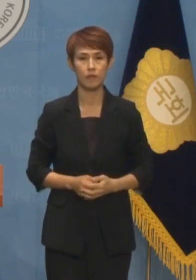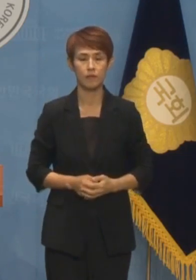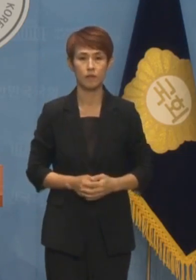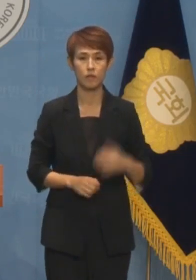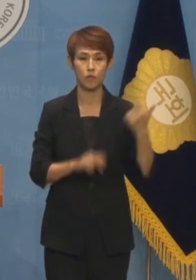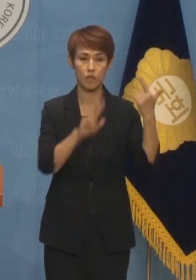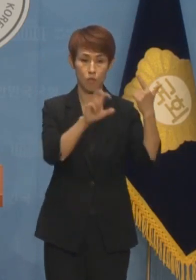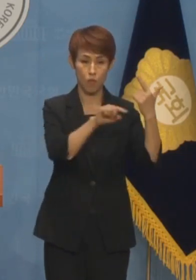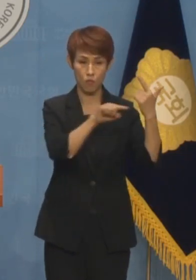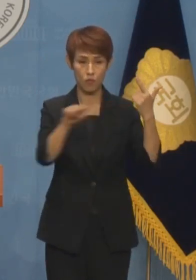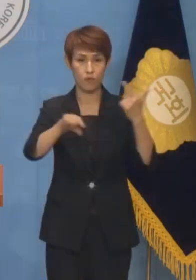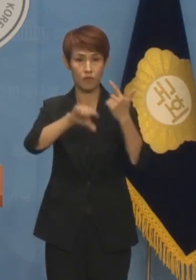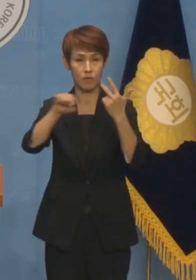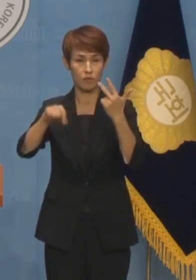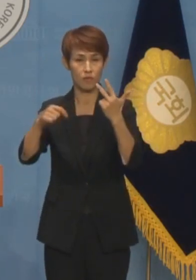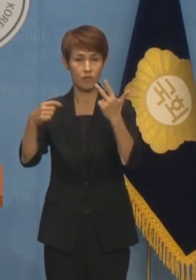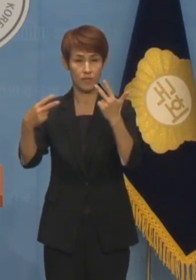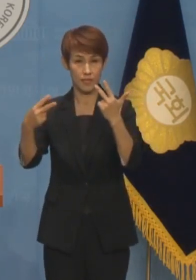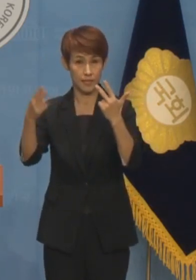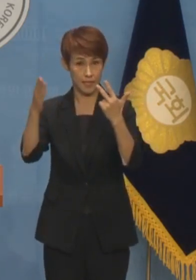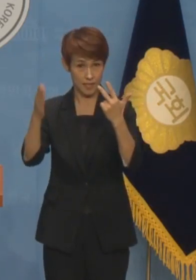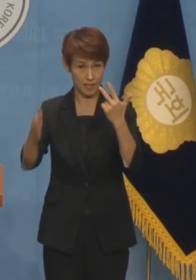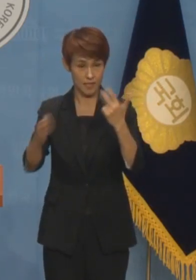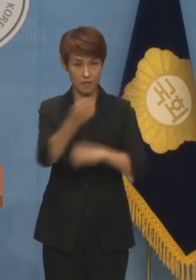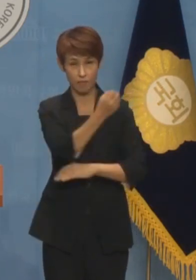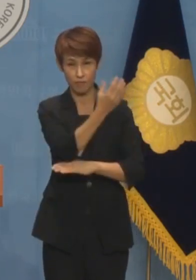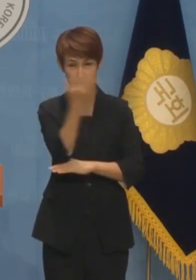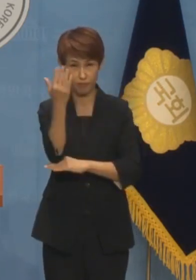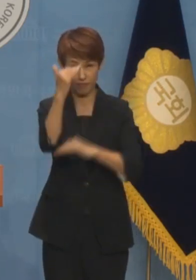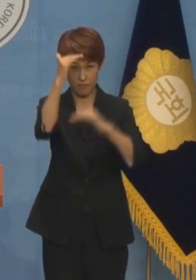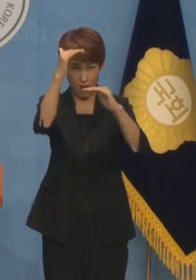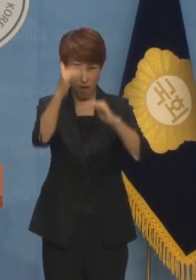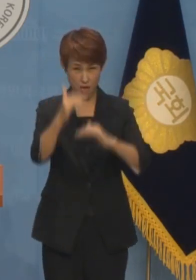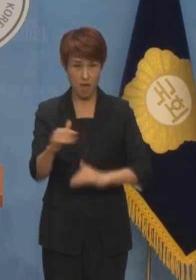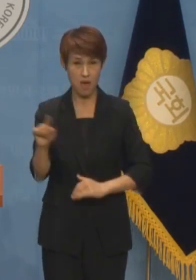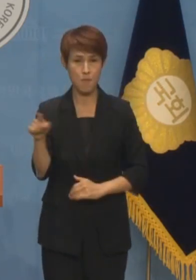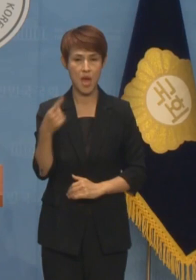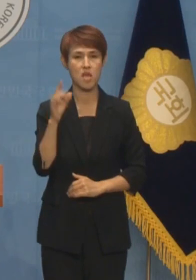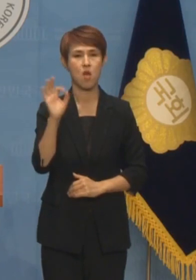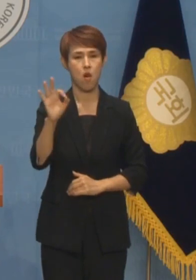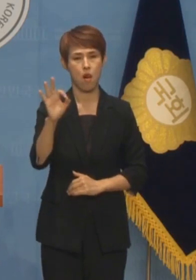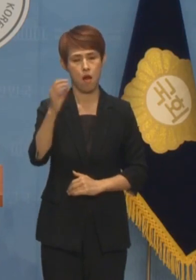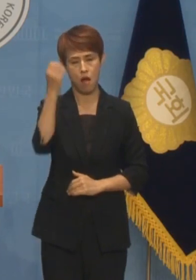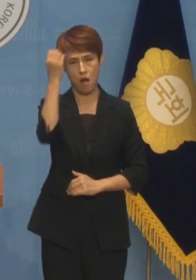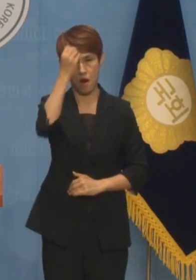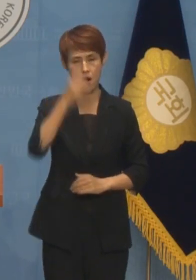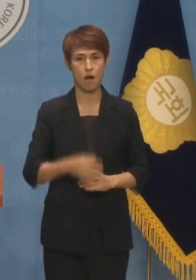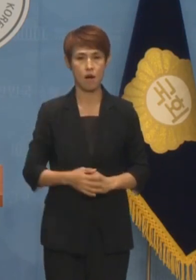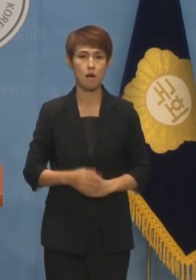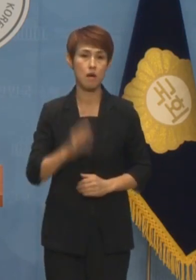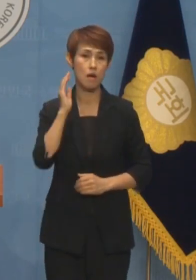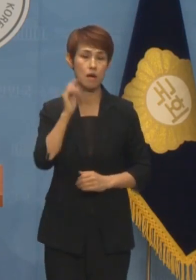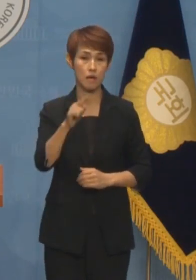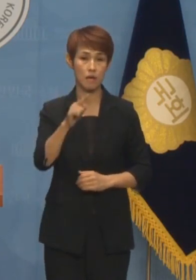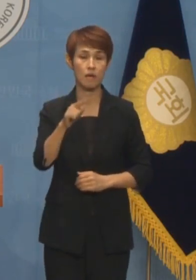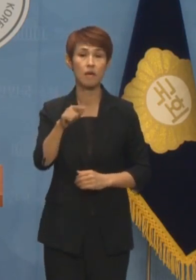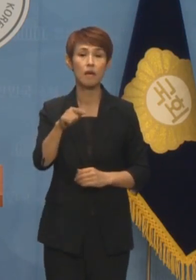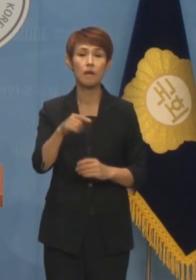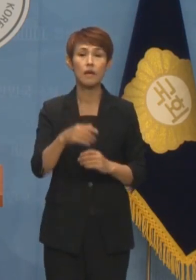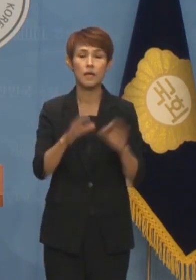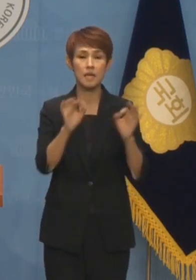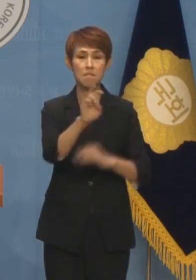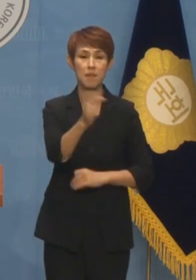7월 2일까지 관련 기사가 무려 10권이나 쏟아졌습니다 대선 직전 김만배